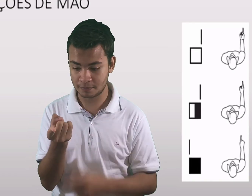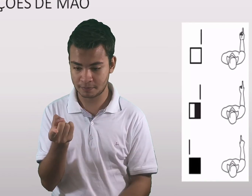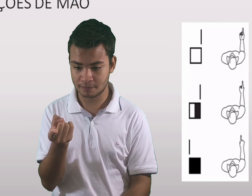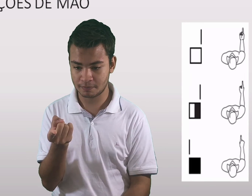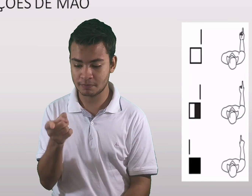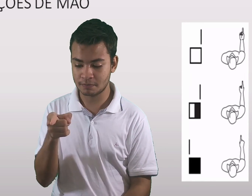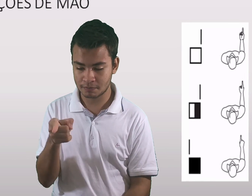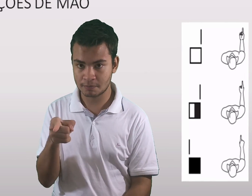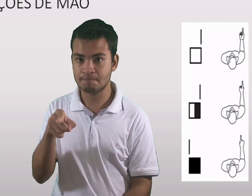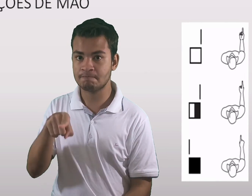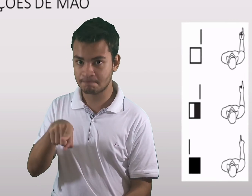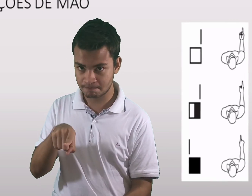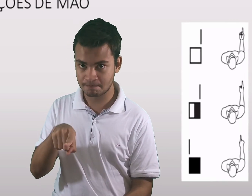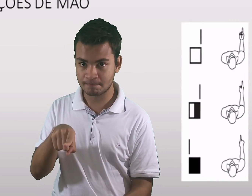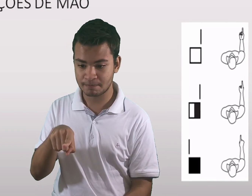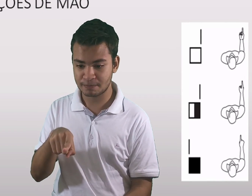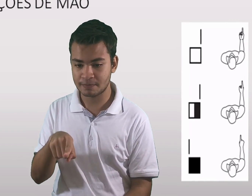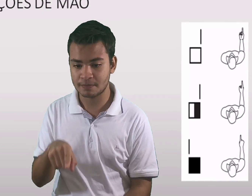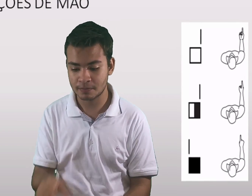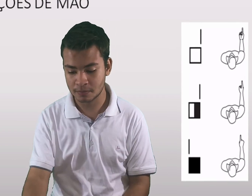Olha aqui do lado.